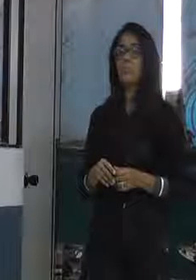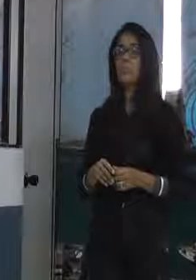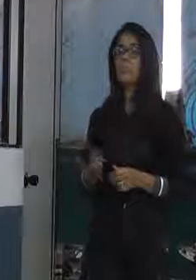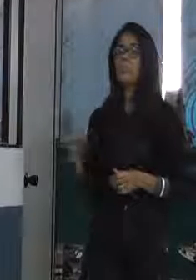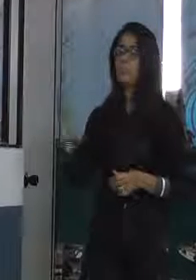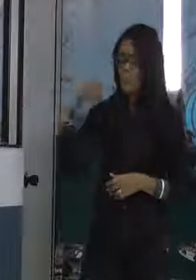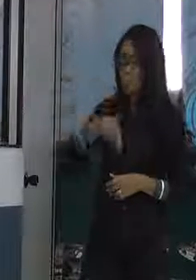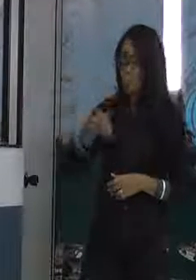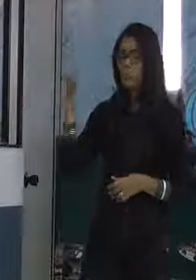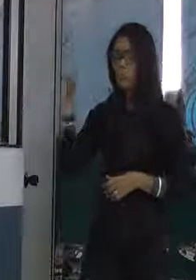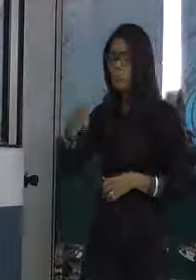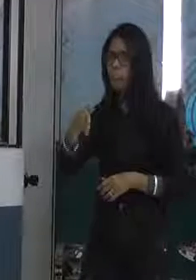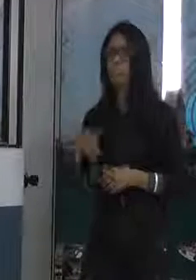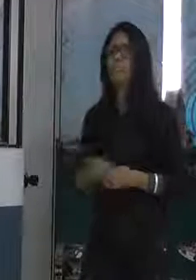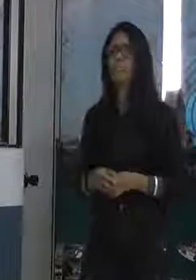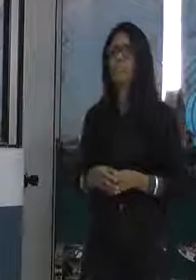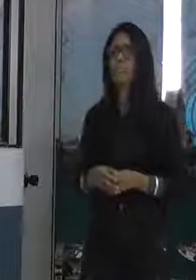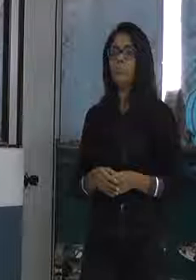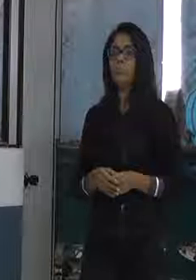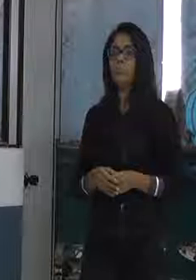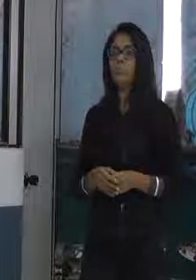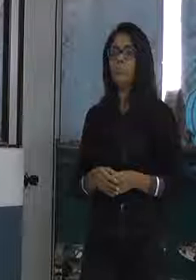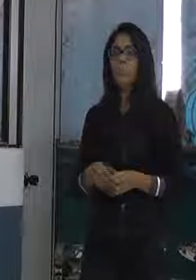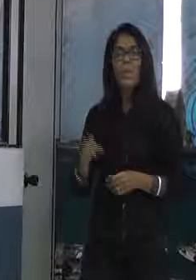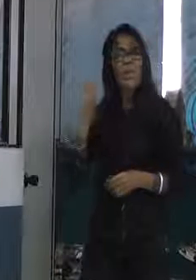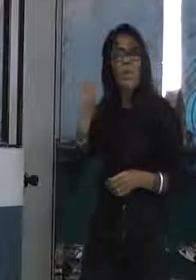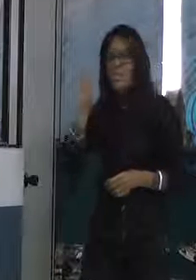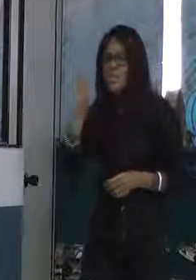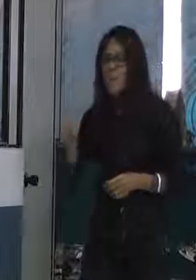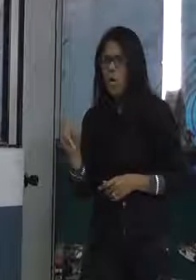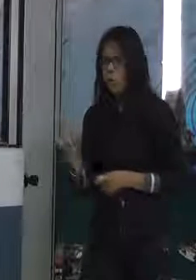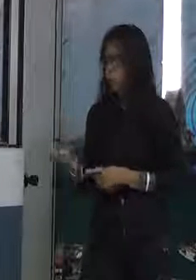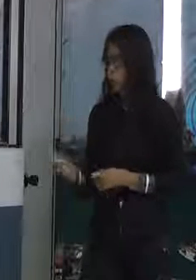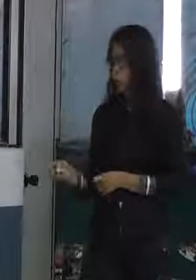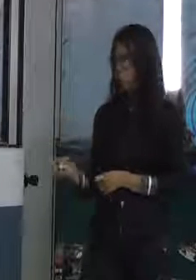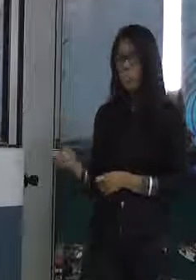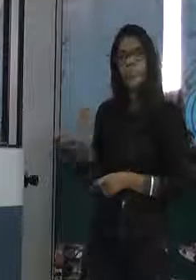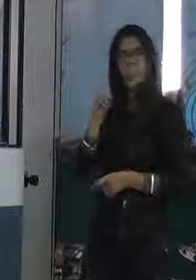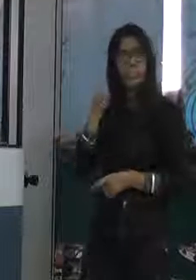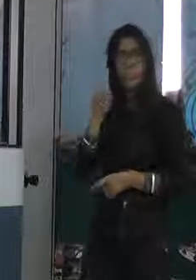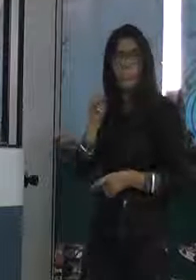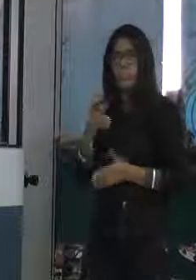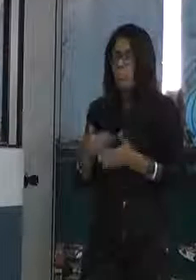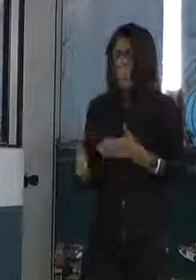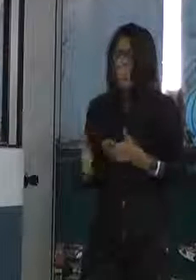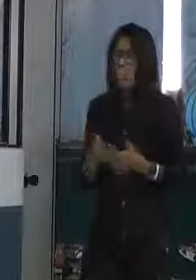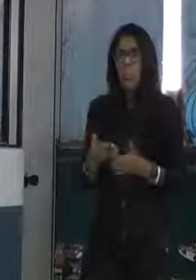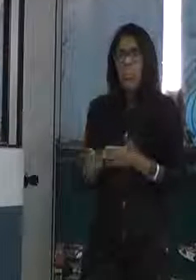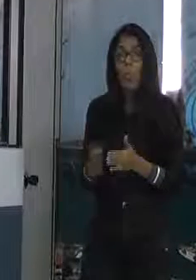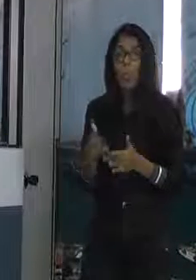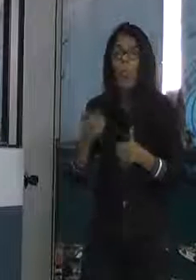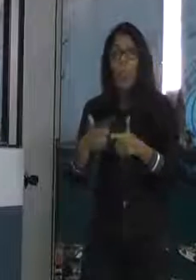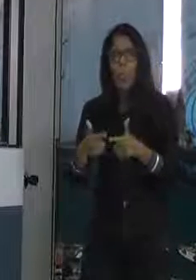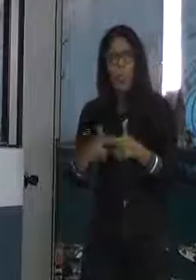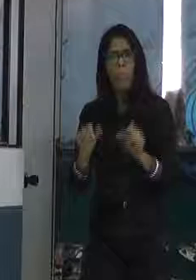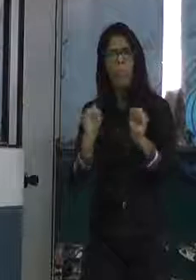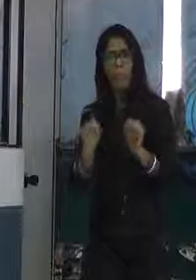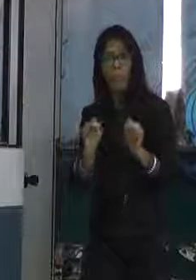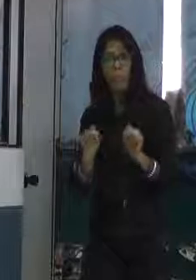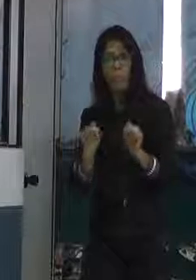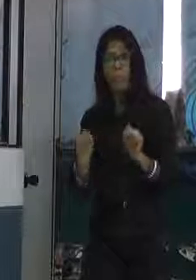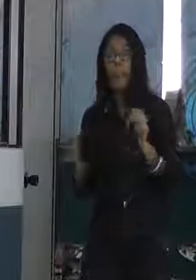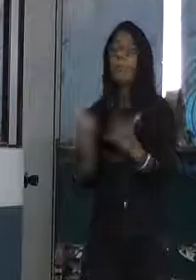ah, não, só para... Não, não é só para assalto, não. Se acontecer qualquer situação com qualquer um de nós aqui, familiar ou amigo,